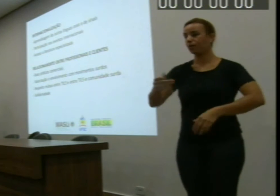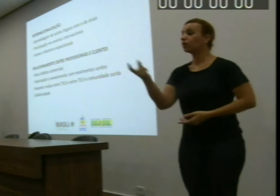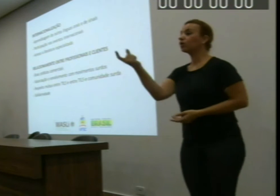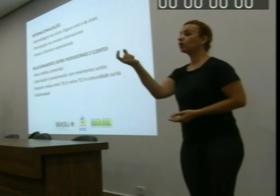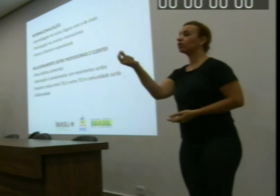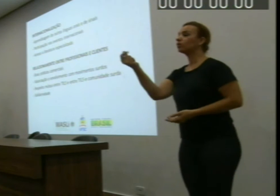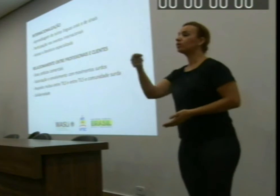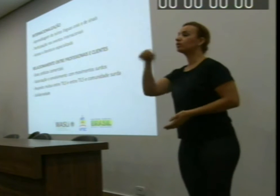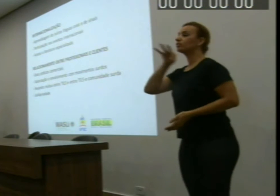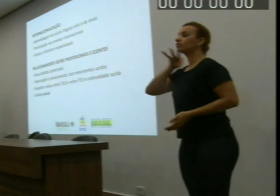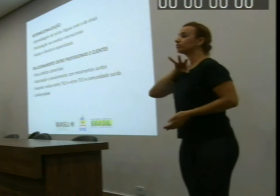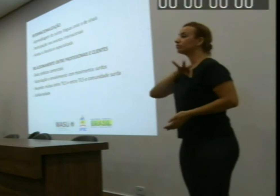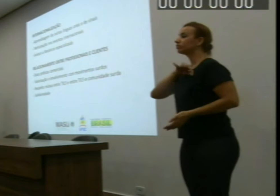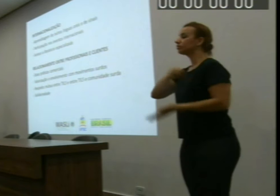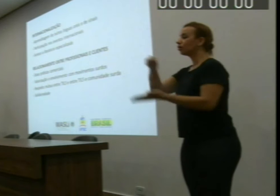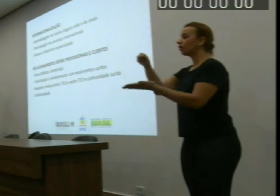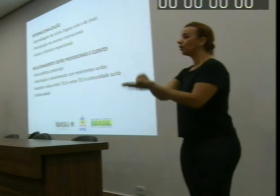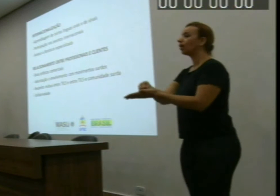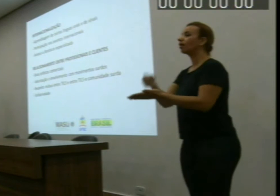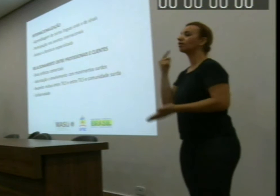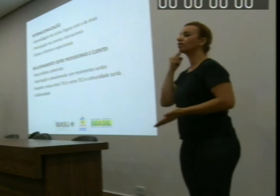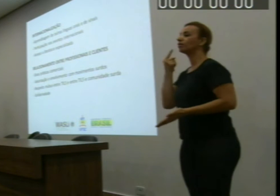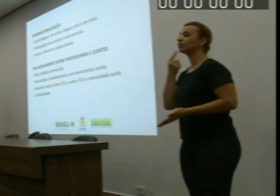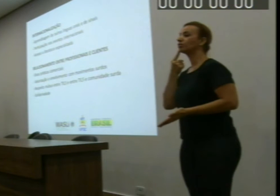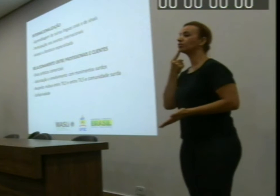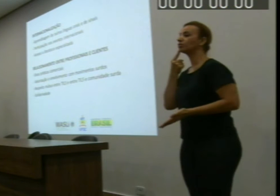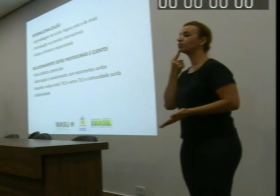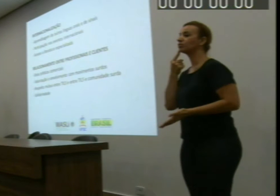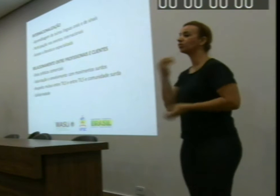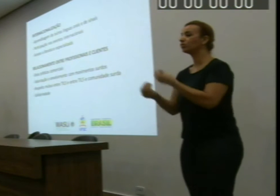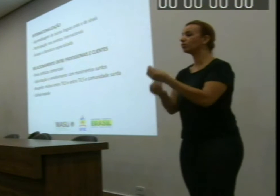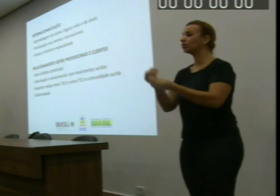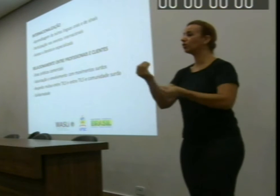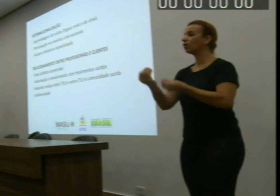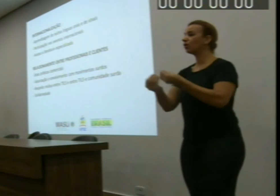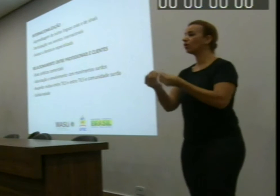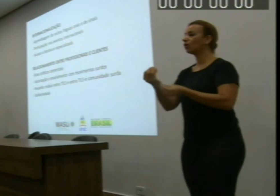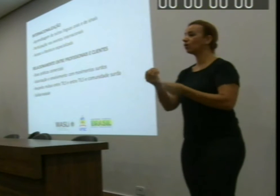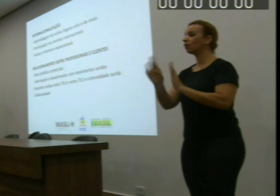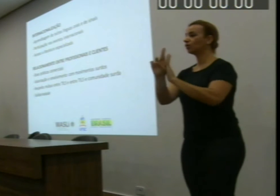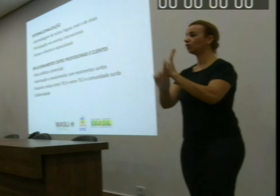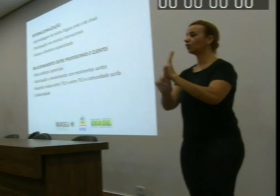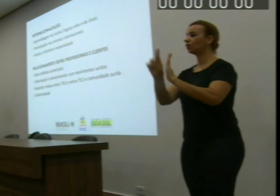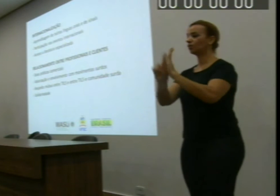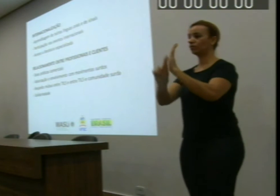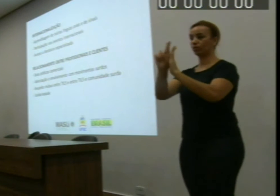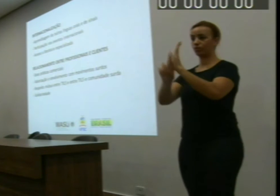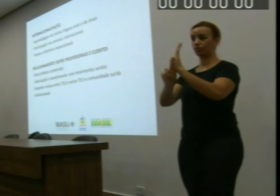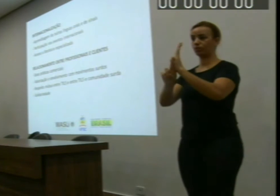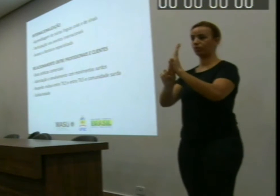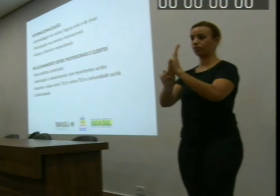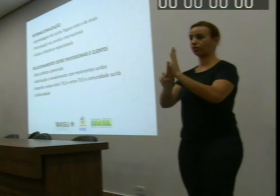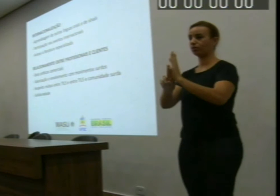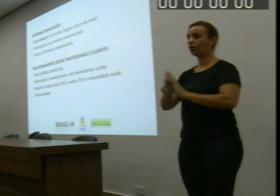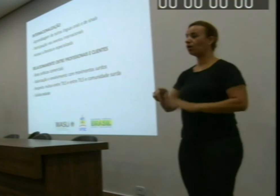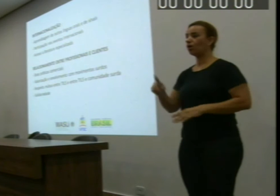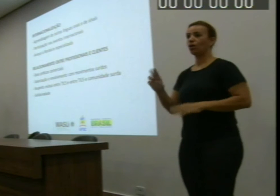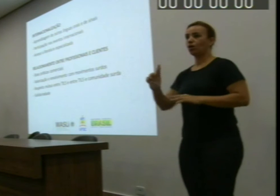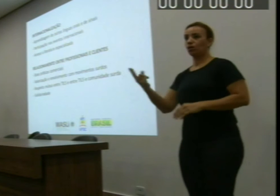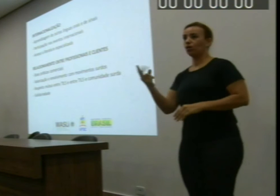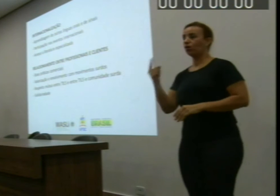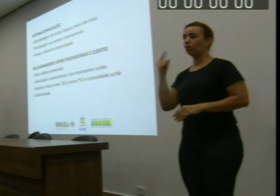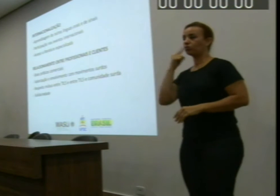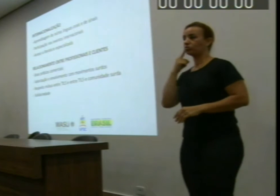do que que se cobra do do do do do próprio voluntariado na